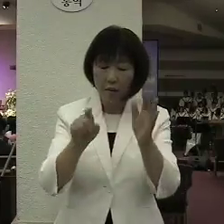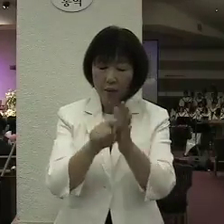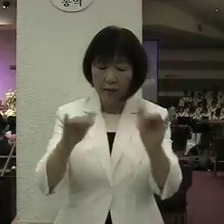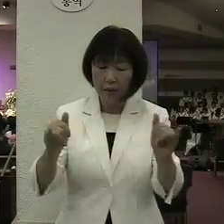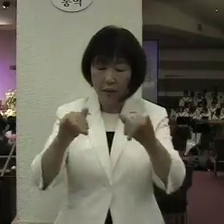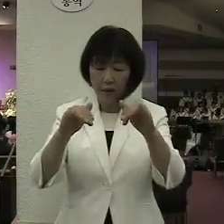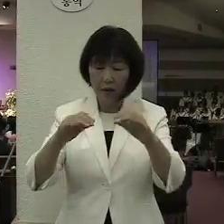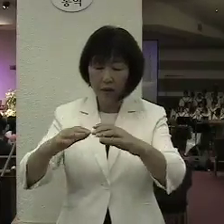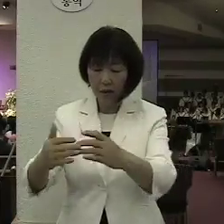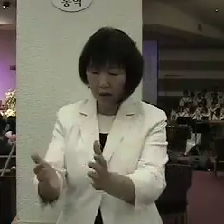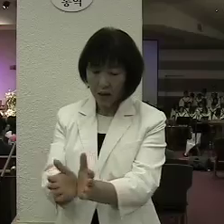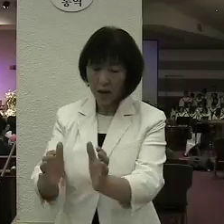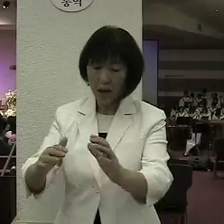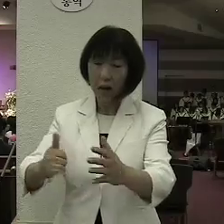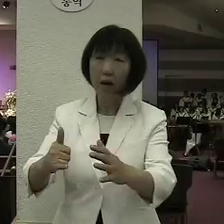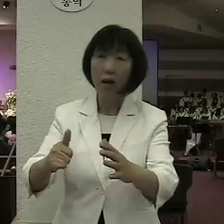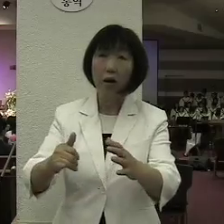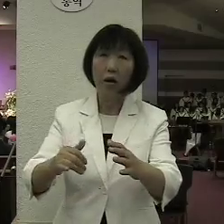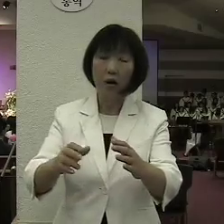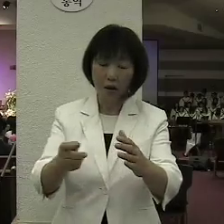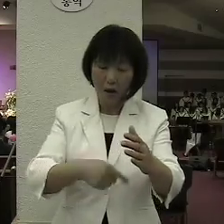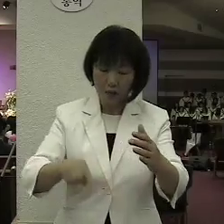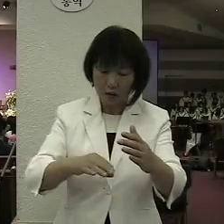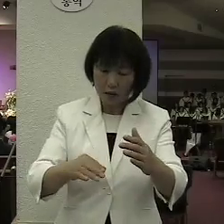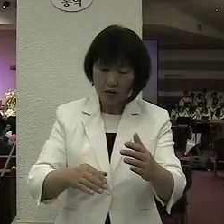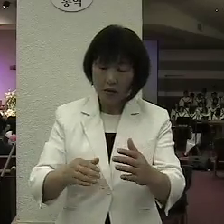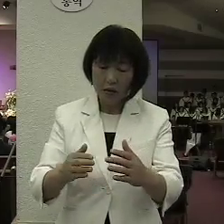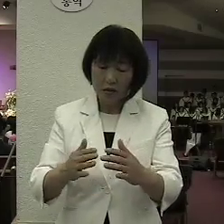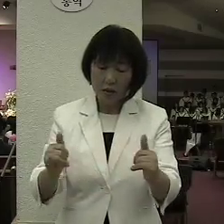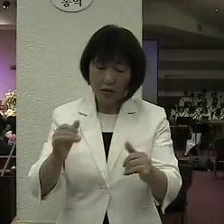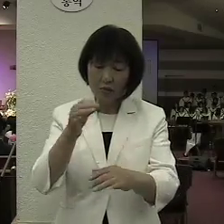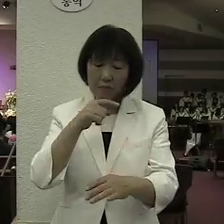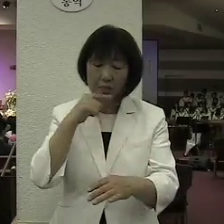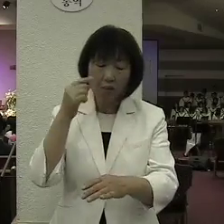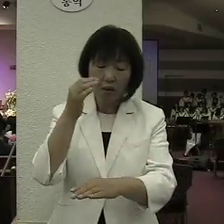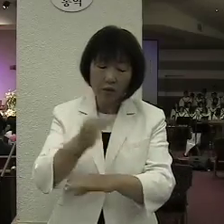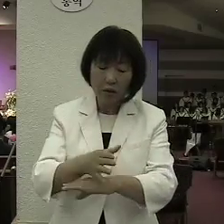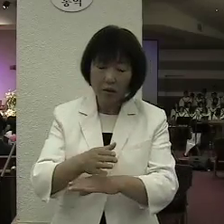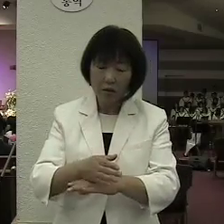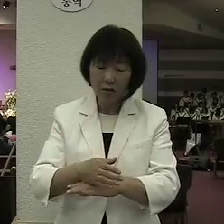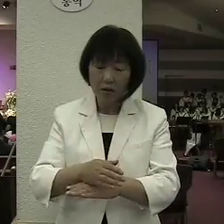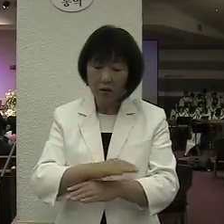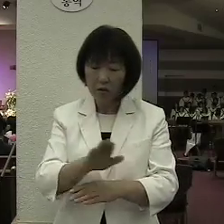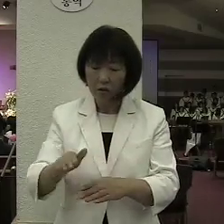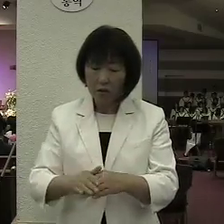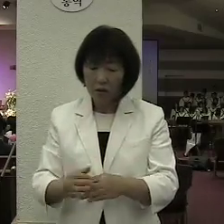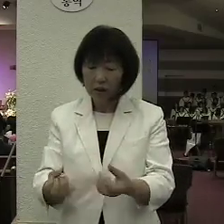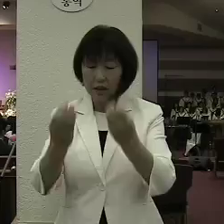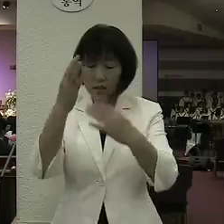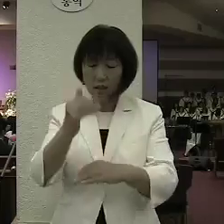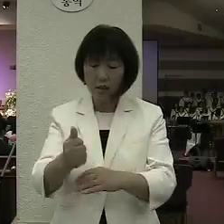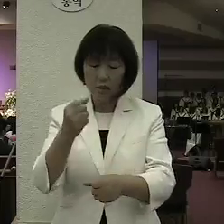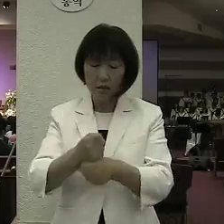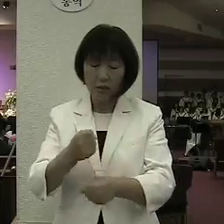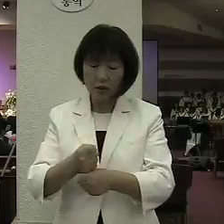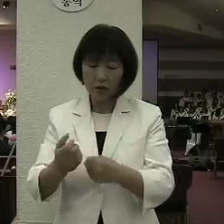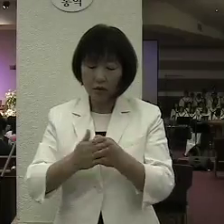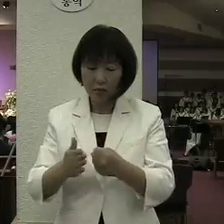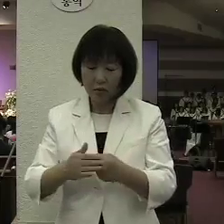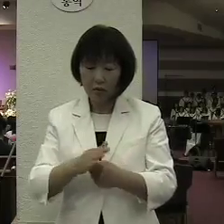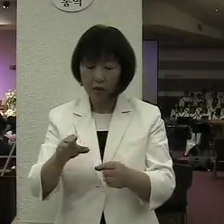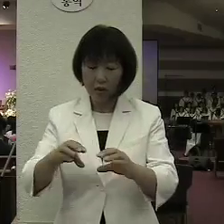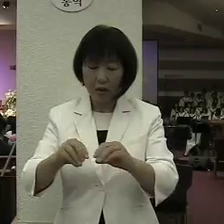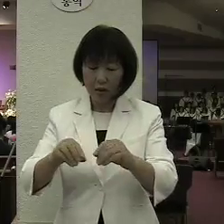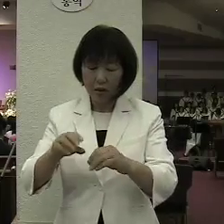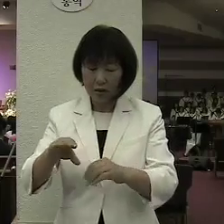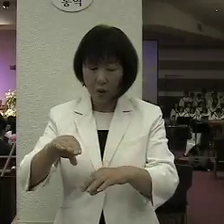때입니다. 지금은 새 노래로 찬양할 때입니다. 그리고 킹덤 드림을 갖고 살 때 왜냐하면 오늘 말씀을 보니까